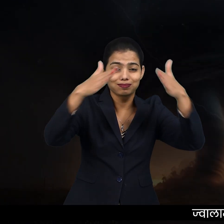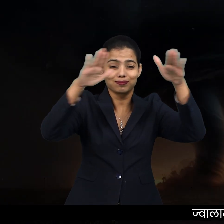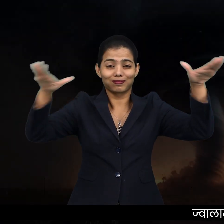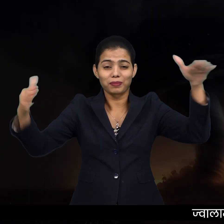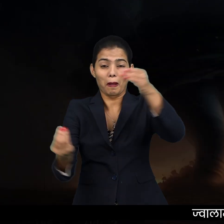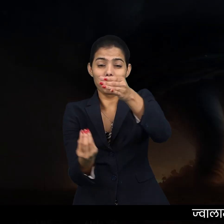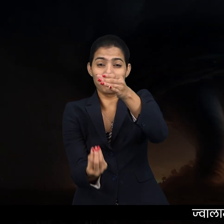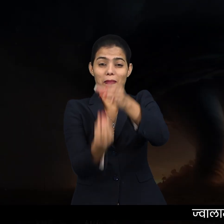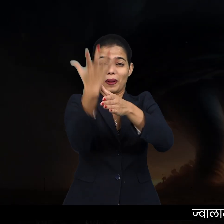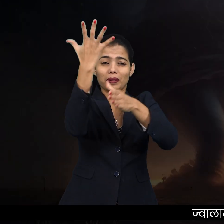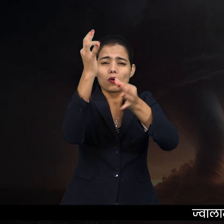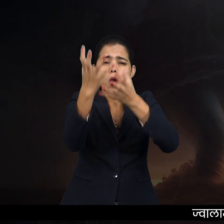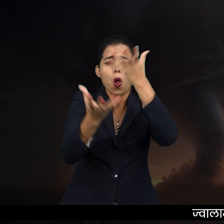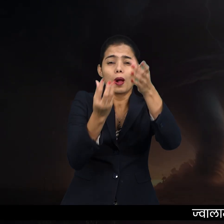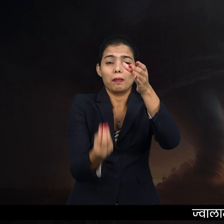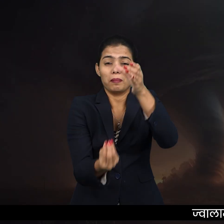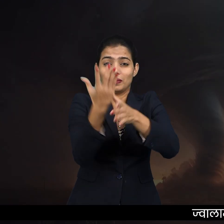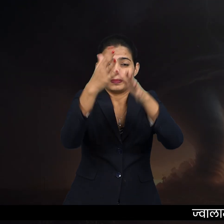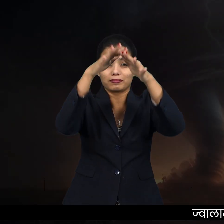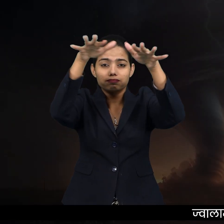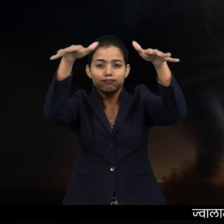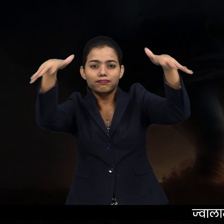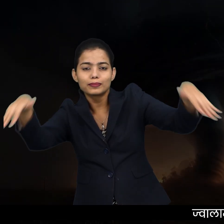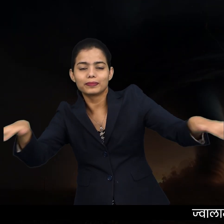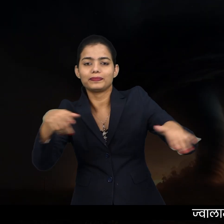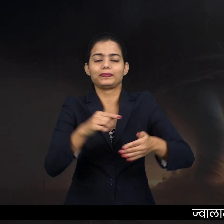चौथा, ज्वालामुखी.